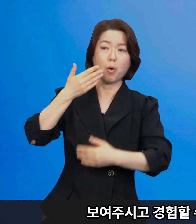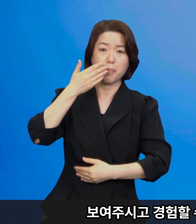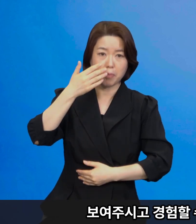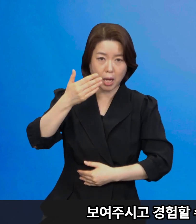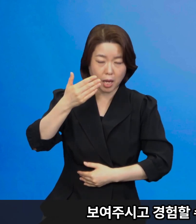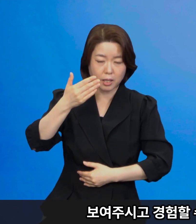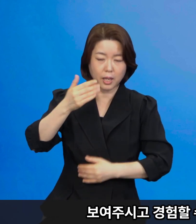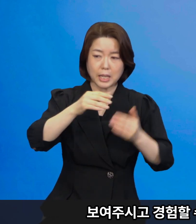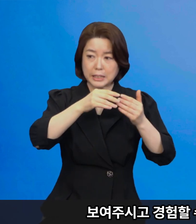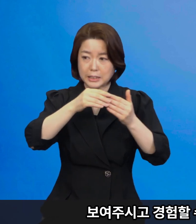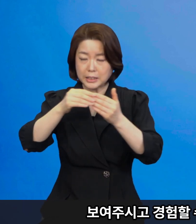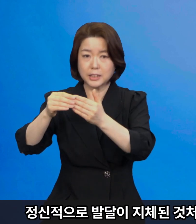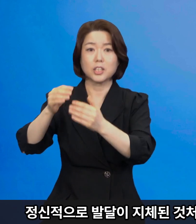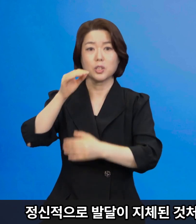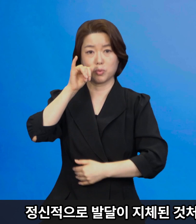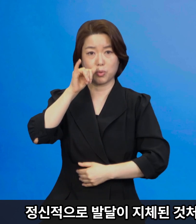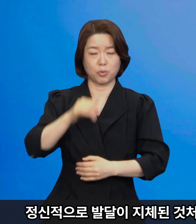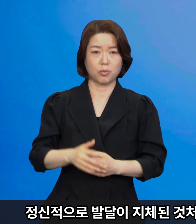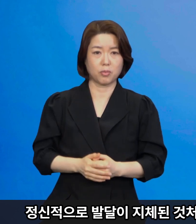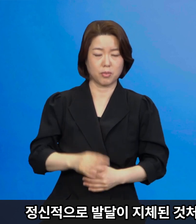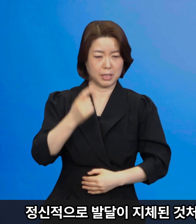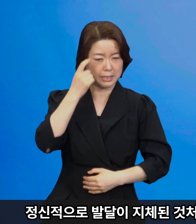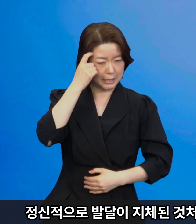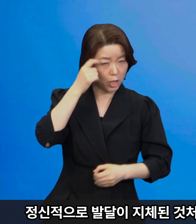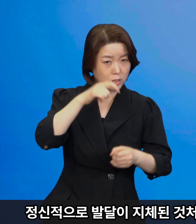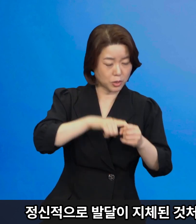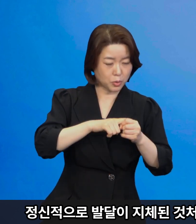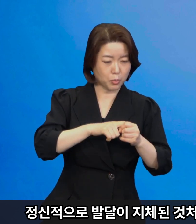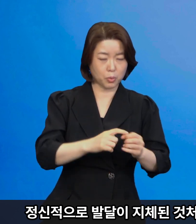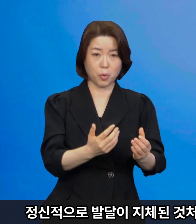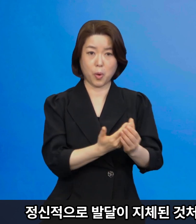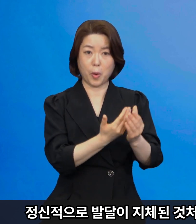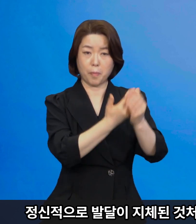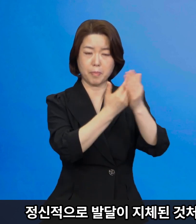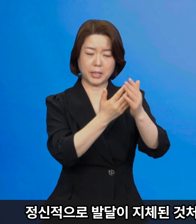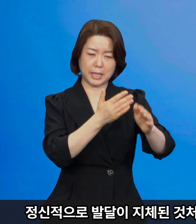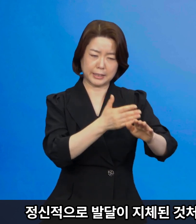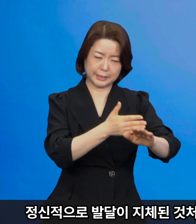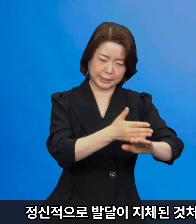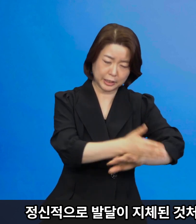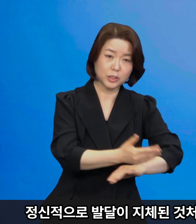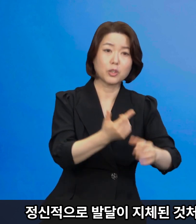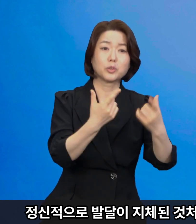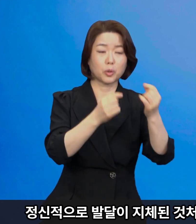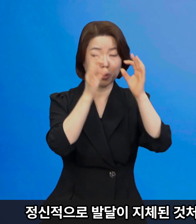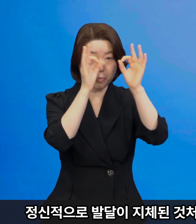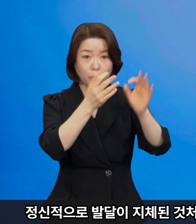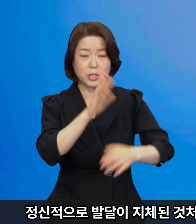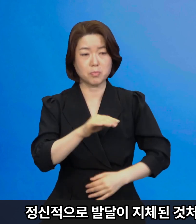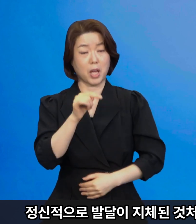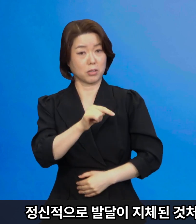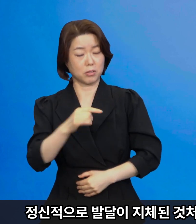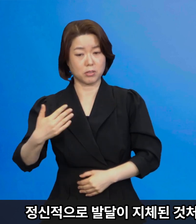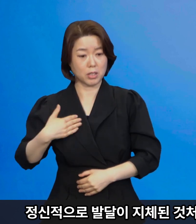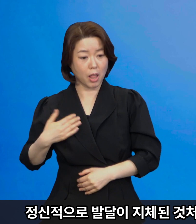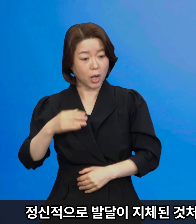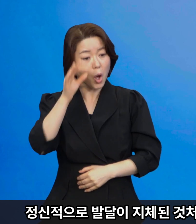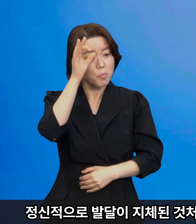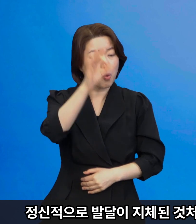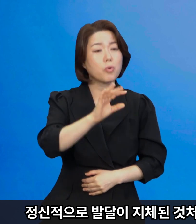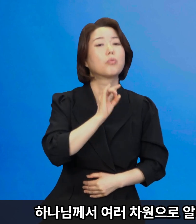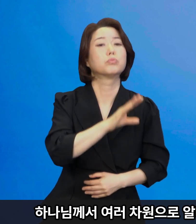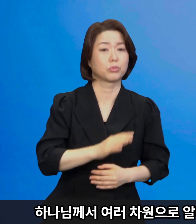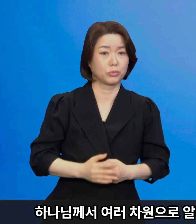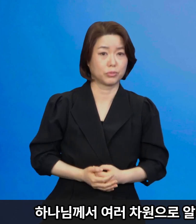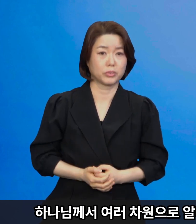있도록 이끌어 주십니다. 정신적으로 발달이 지체된 것처럼 보이지만 그것은 우리 눈에 보일